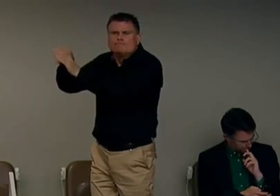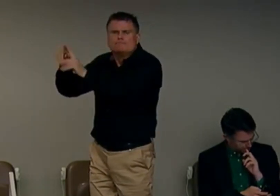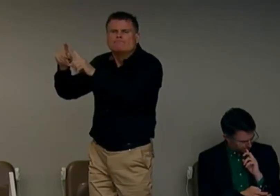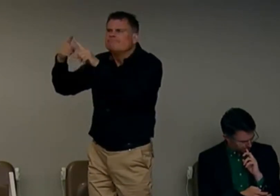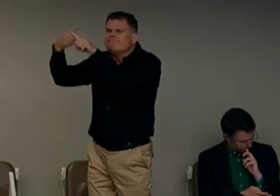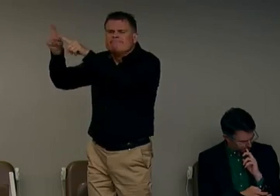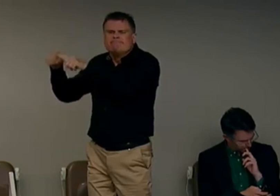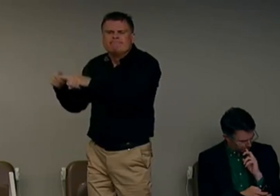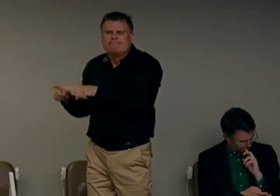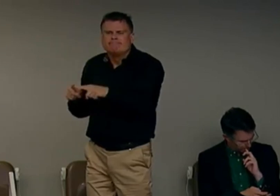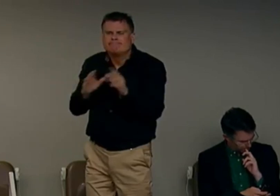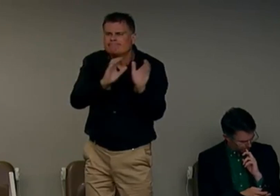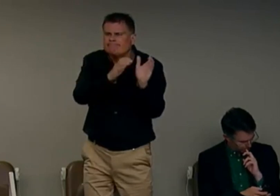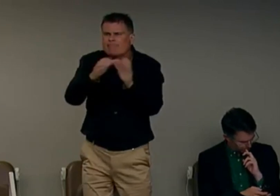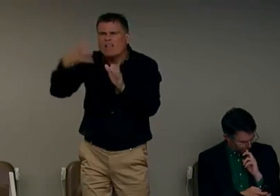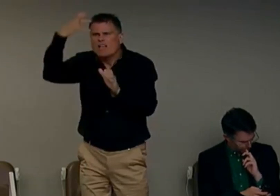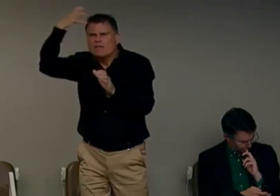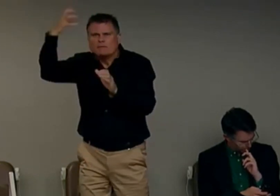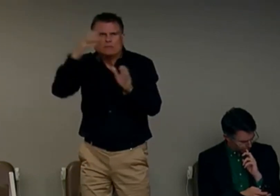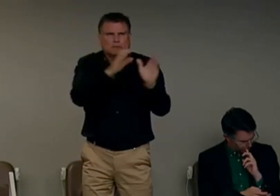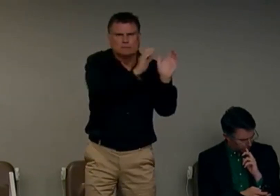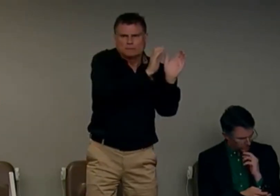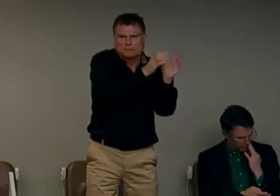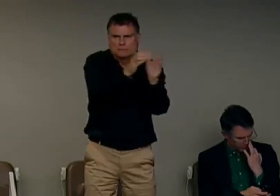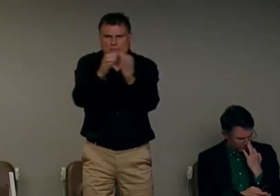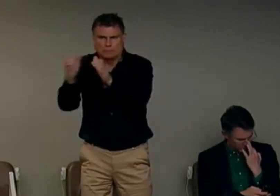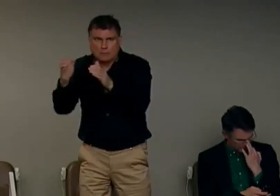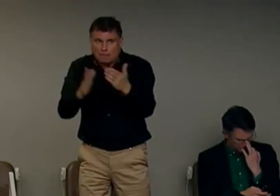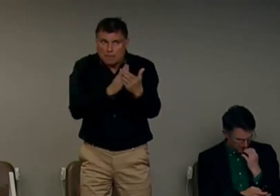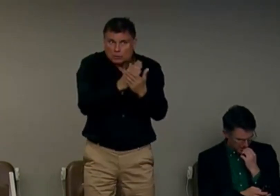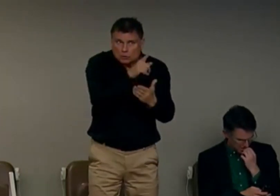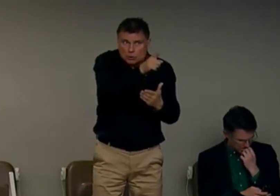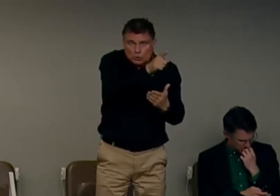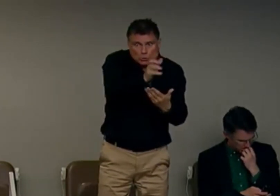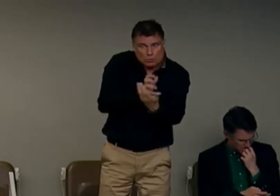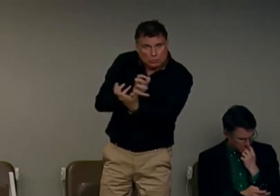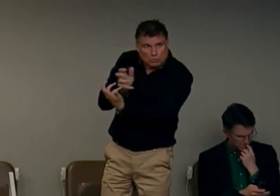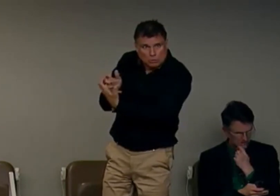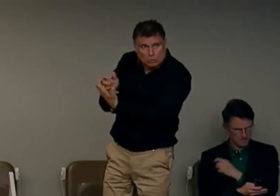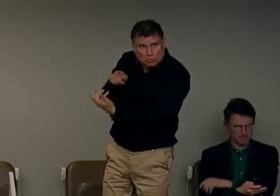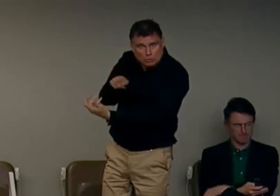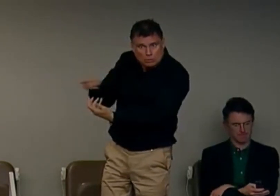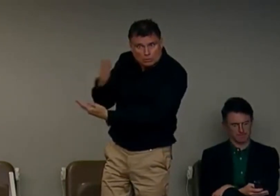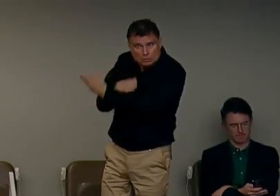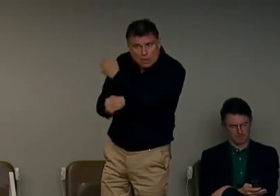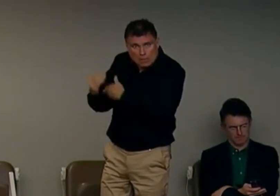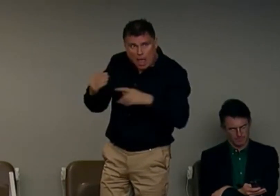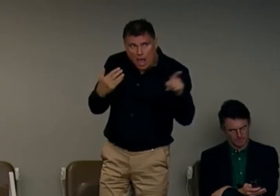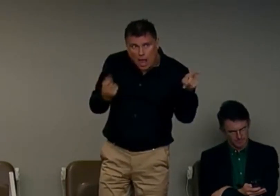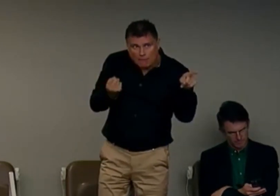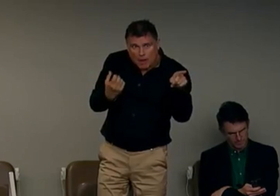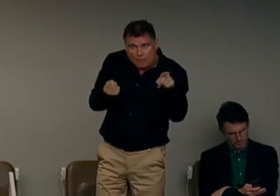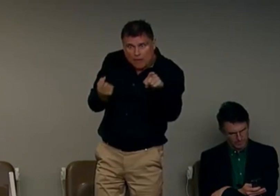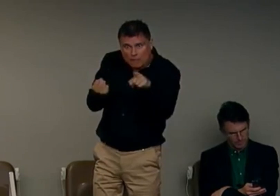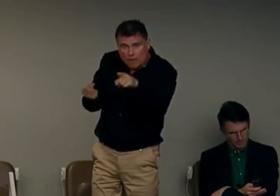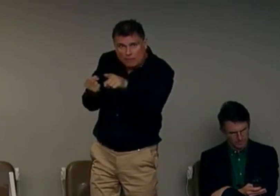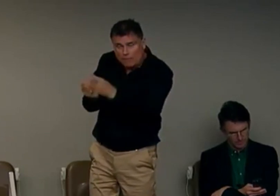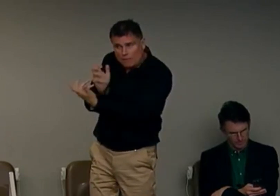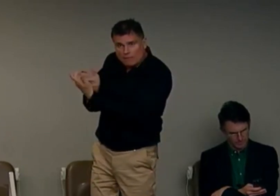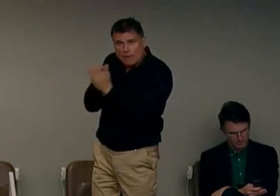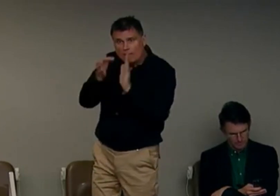garantit l'accès de tous aux droits communs dans son secteur en prenant les mesures appropriées.